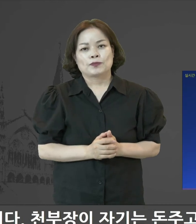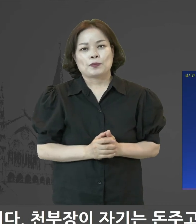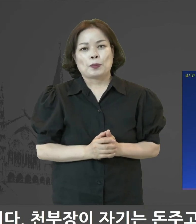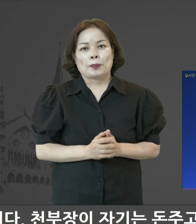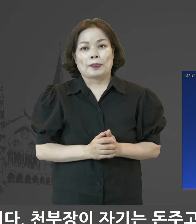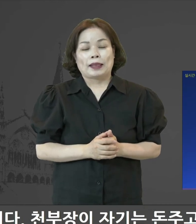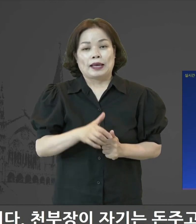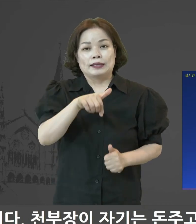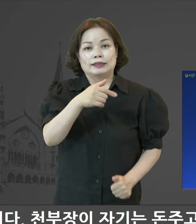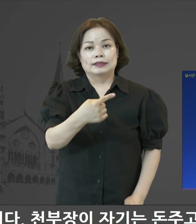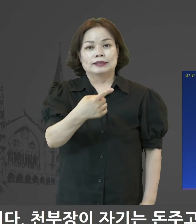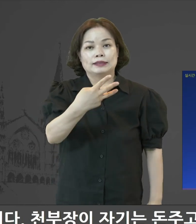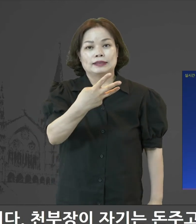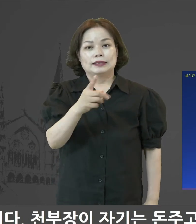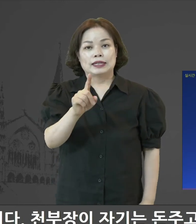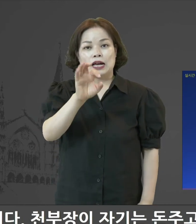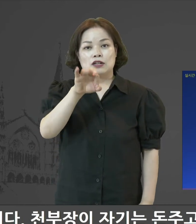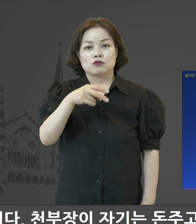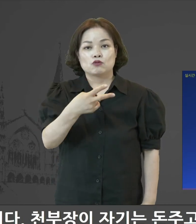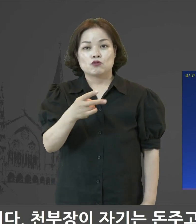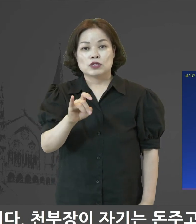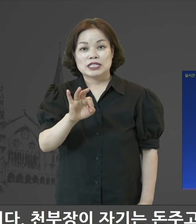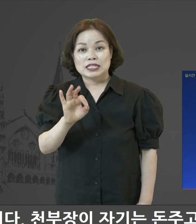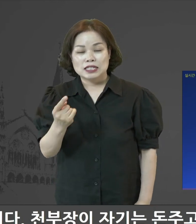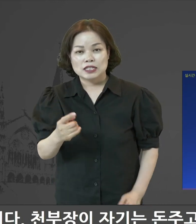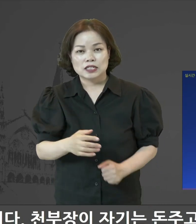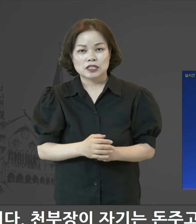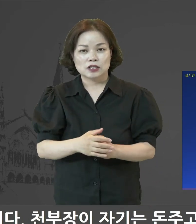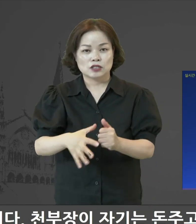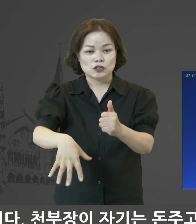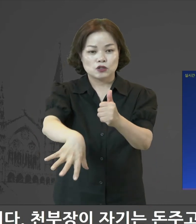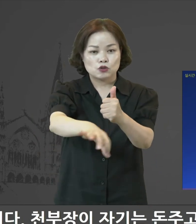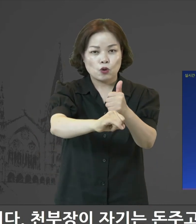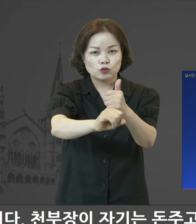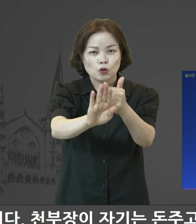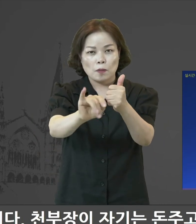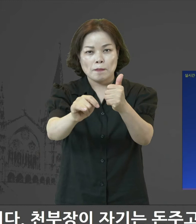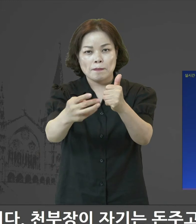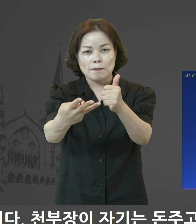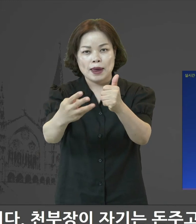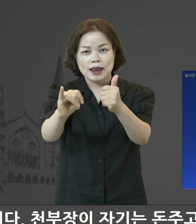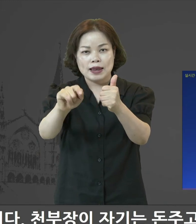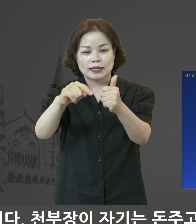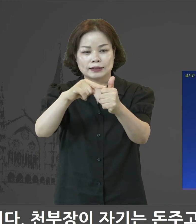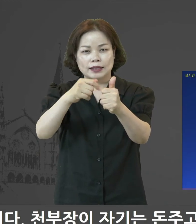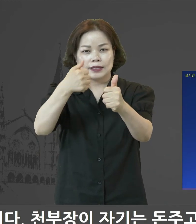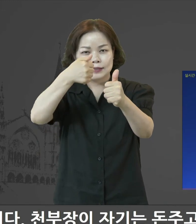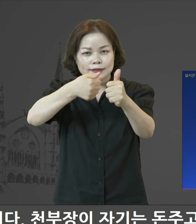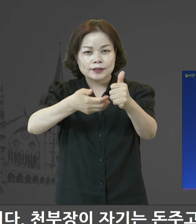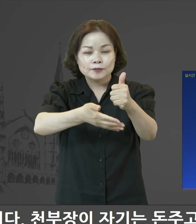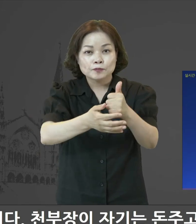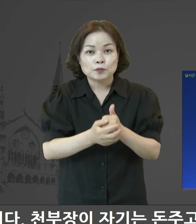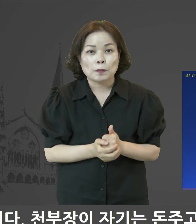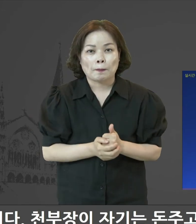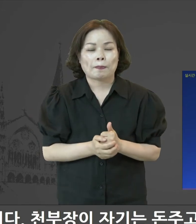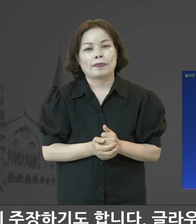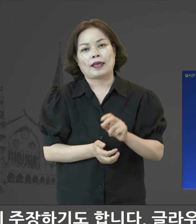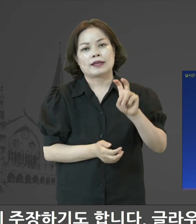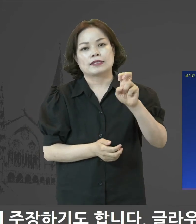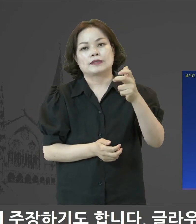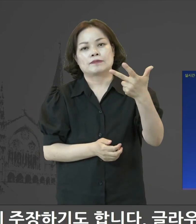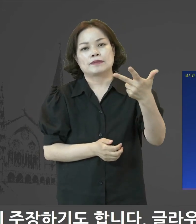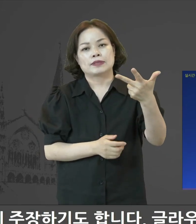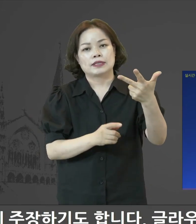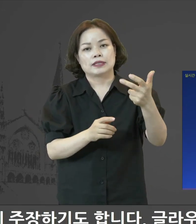그래서 글라우디오 루시아는 총독 벨릭스 각하에게 문안하나이다. 자초지정이 나옵니다. 27절